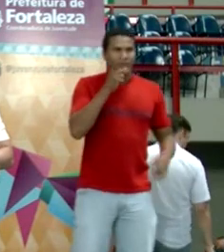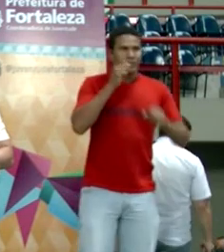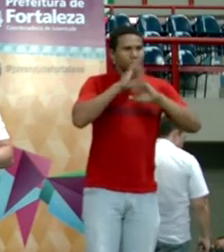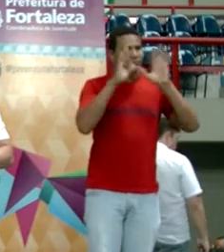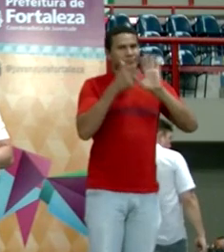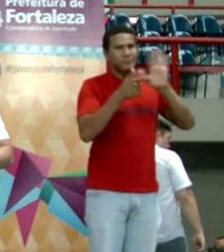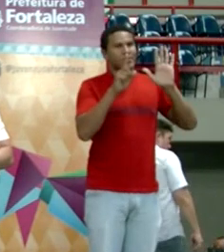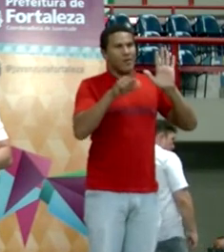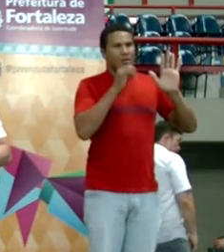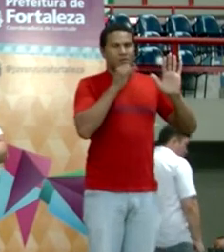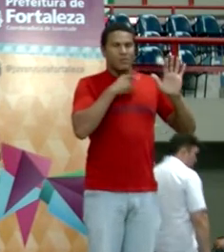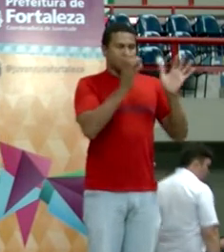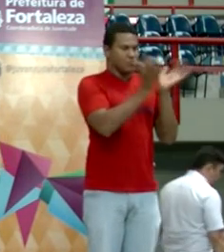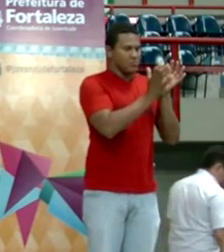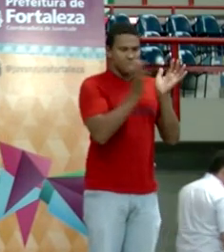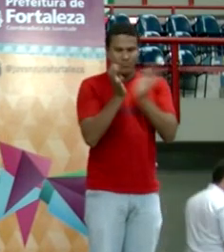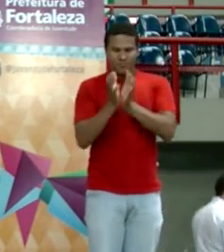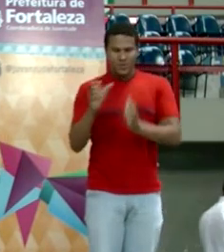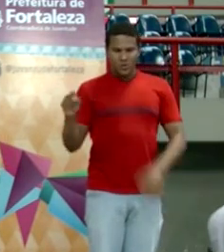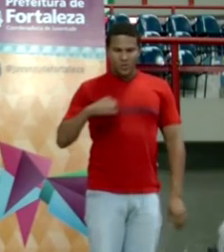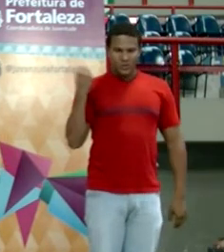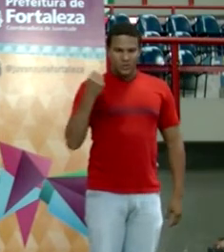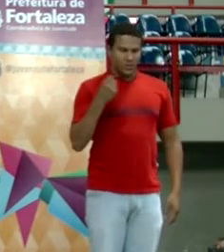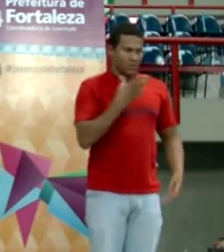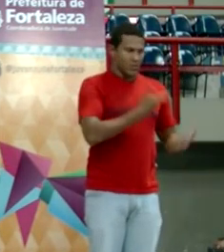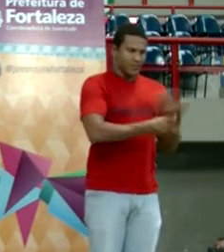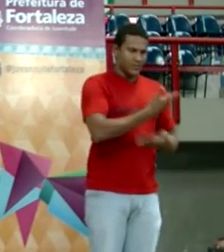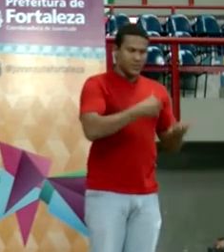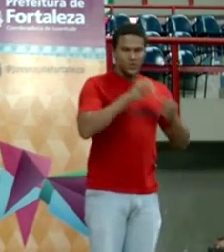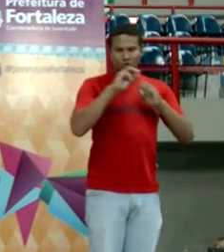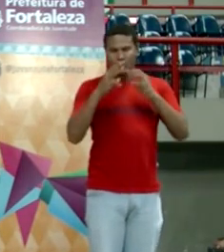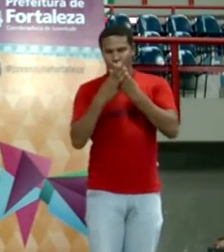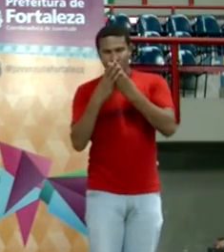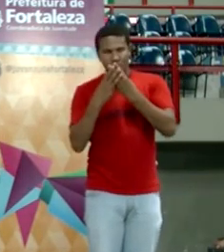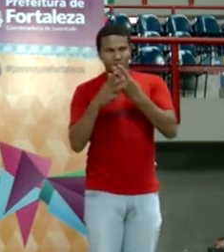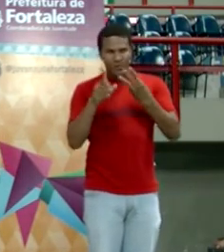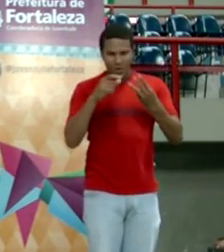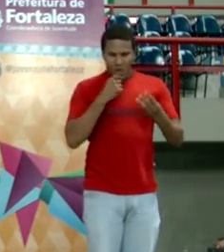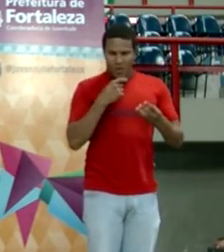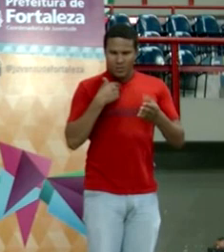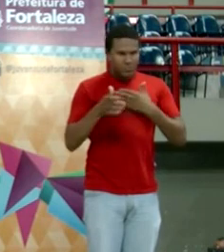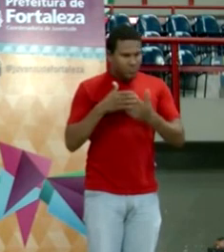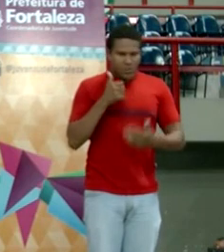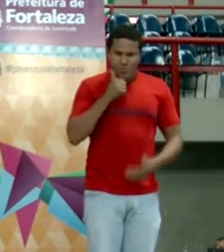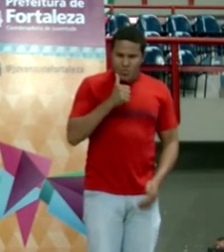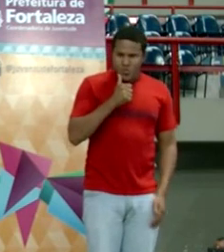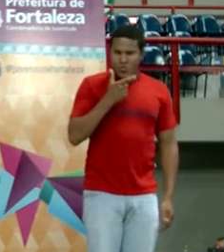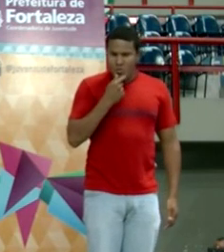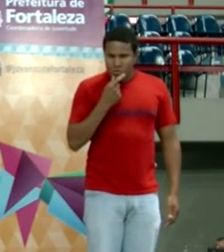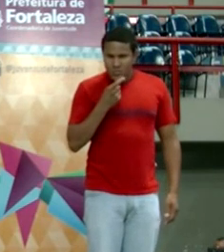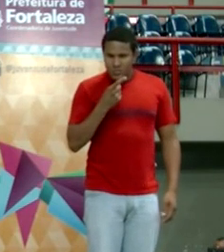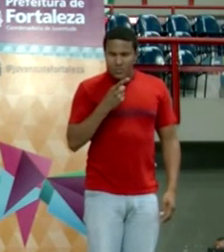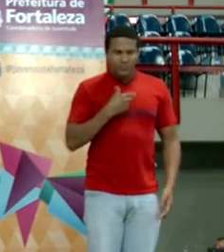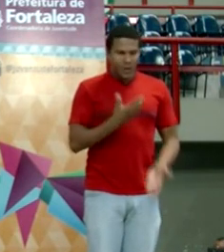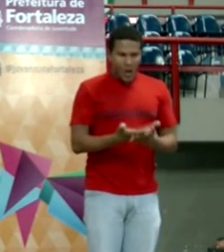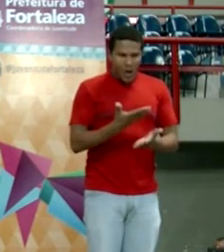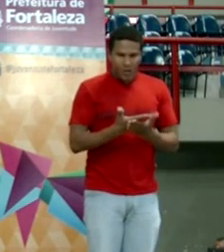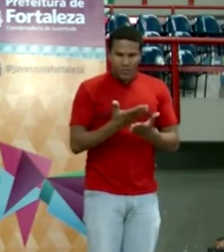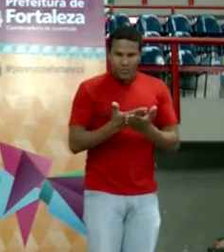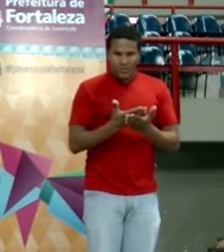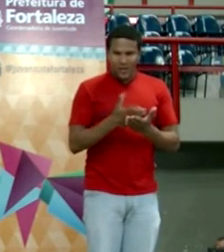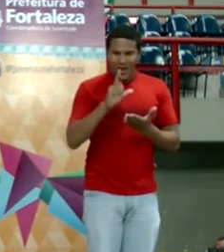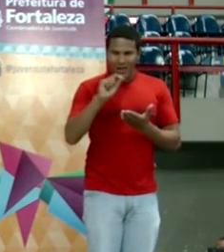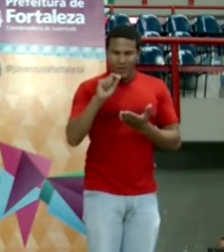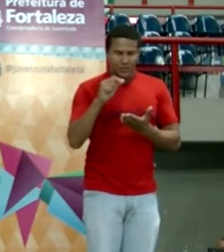claro os dois grupos que eles mais odeiam, comunista e judeu. E diz que nenhum menino, nenhuma menina deve sair da aula sem